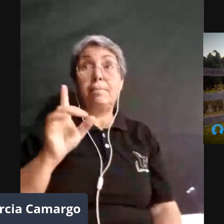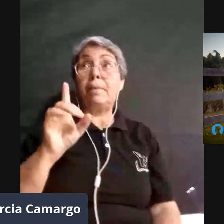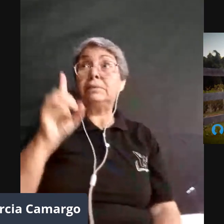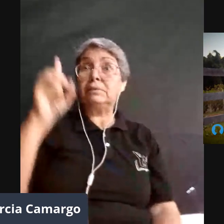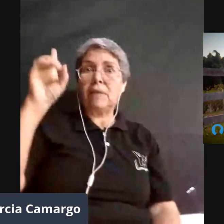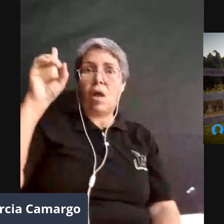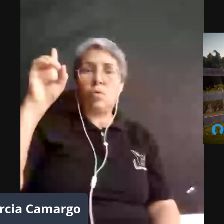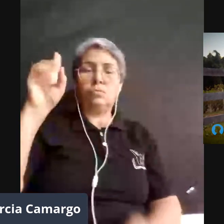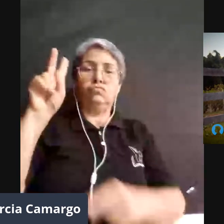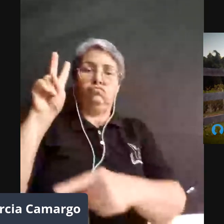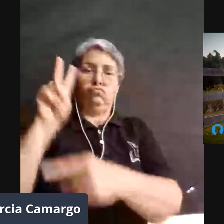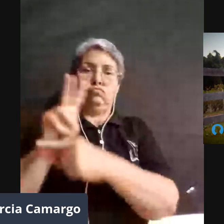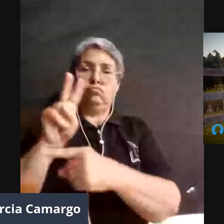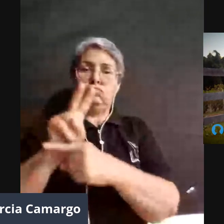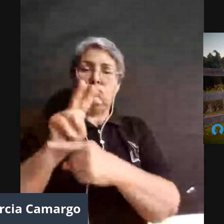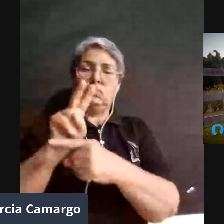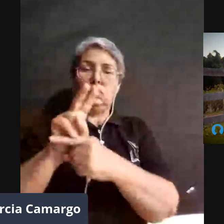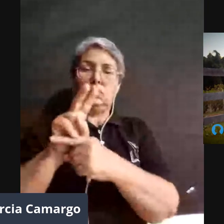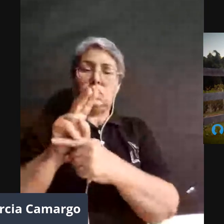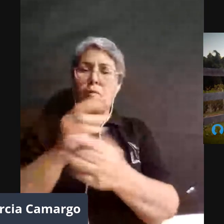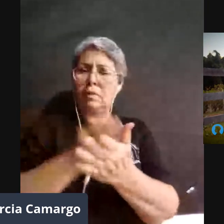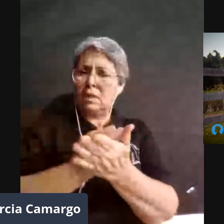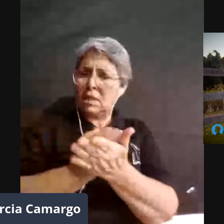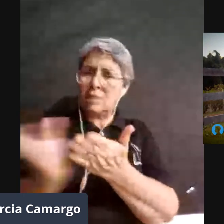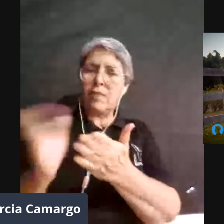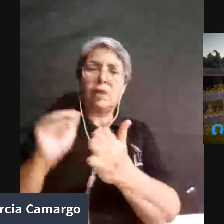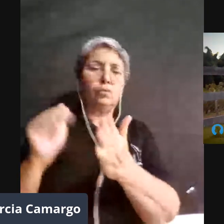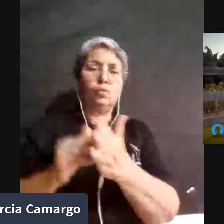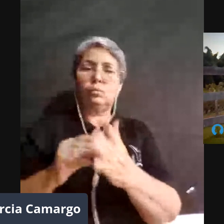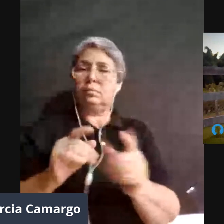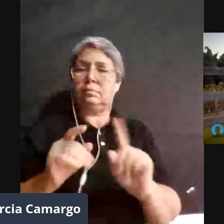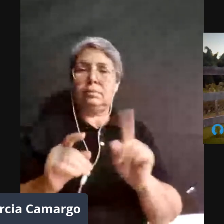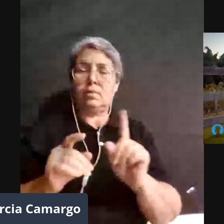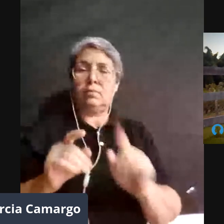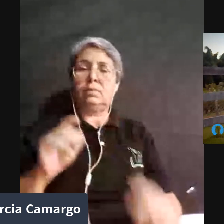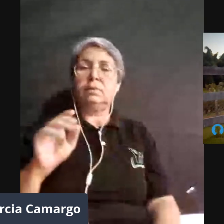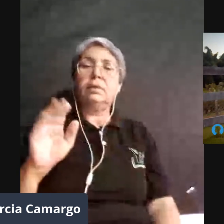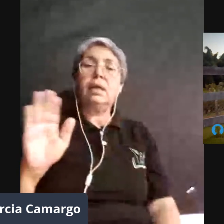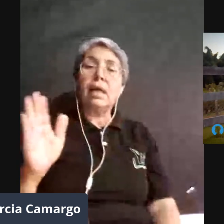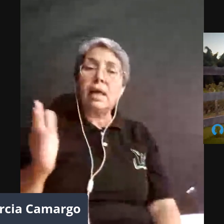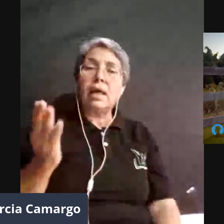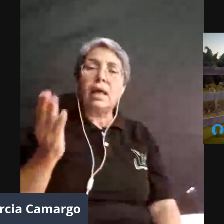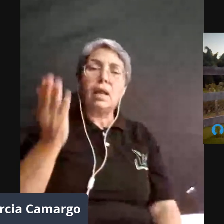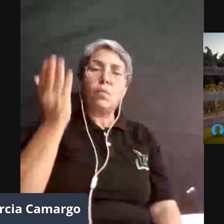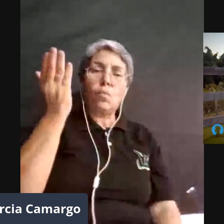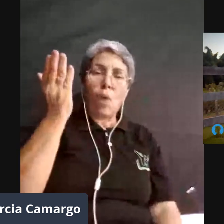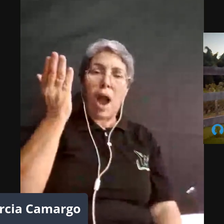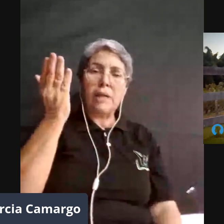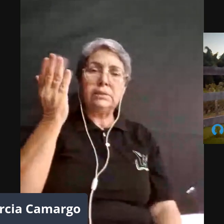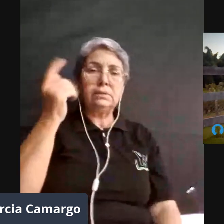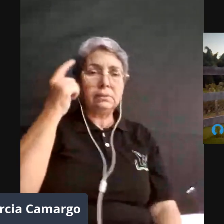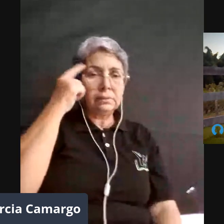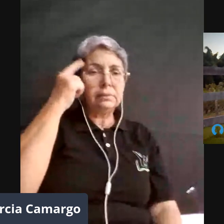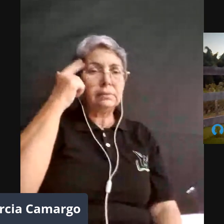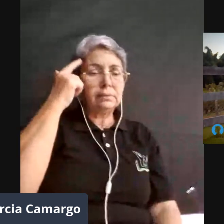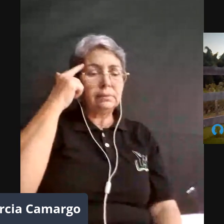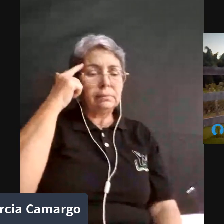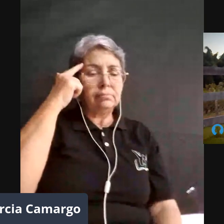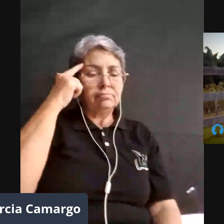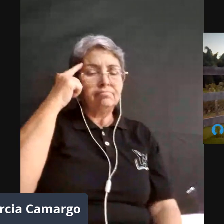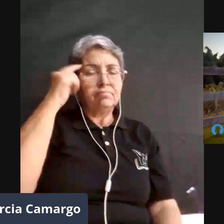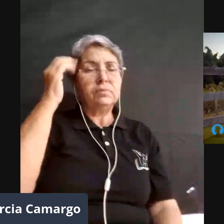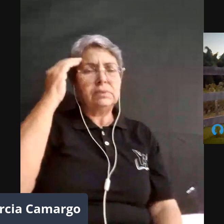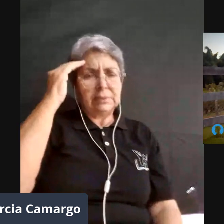se tornasse total. E até sua morte, ela abrigou a convicção de que o arrependimento denominacional por fim se daria, por